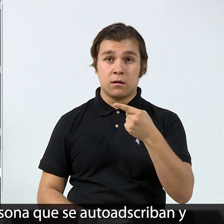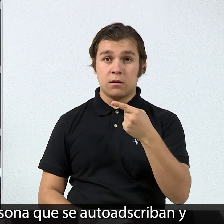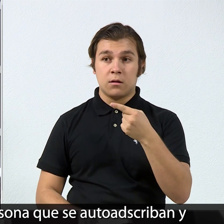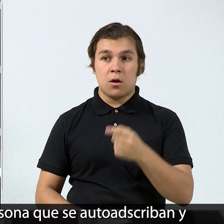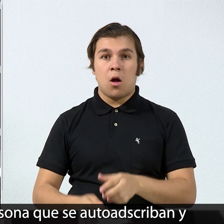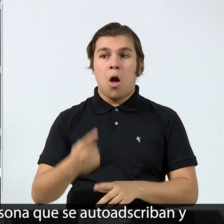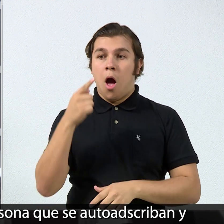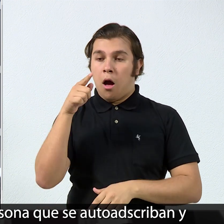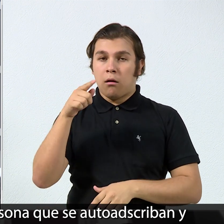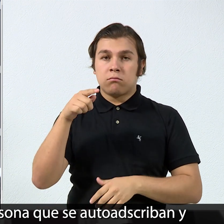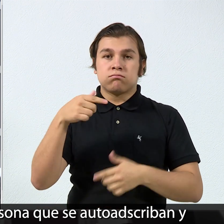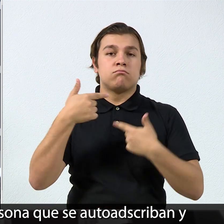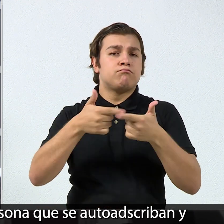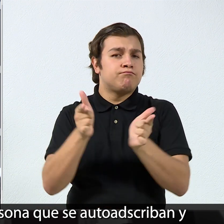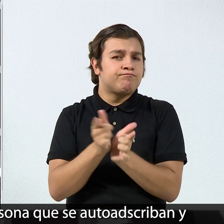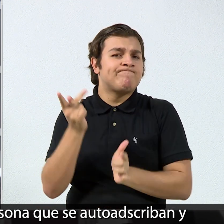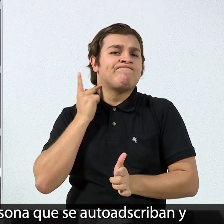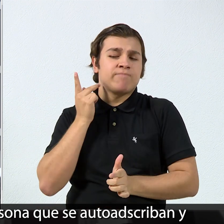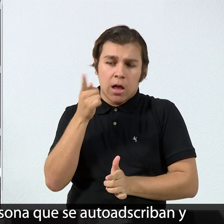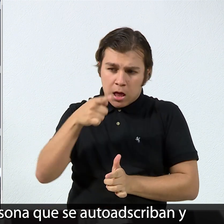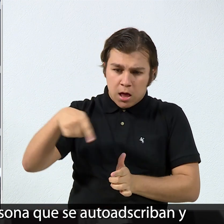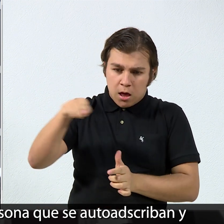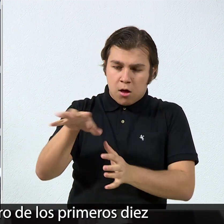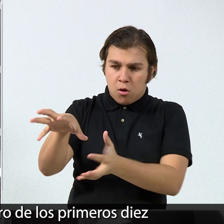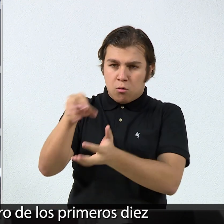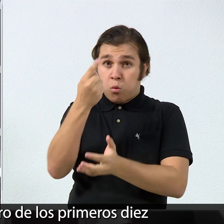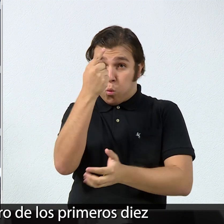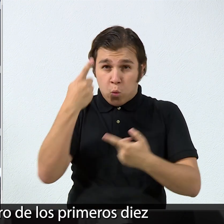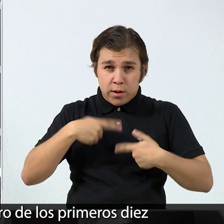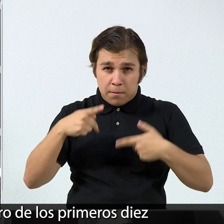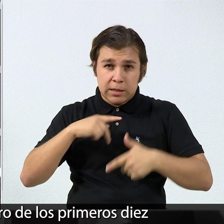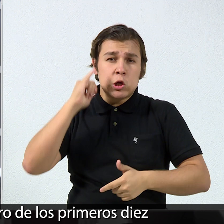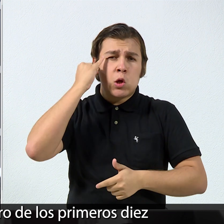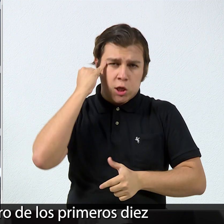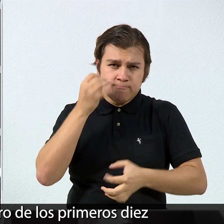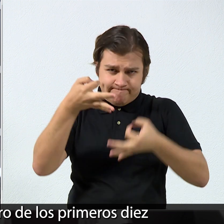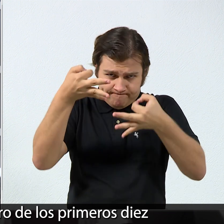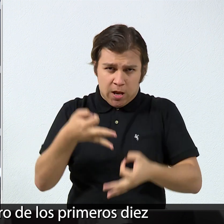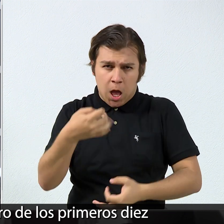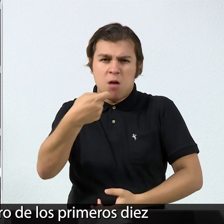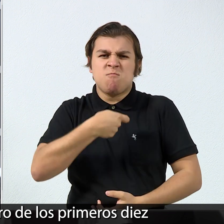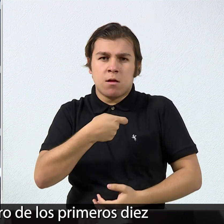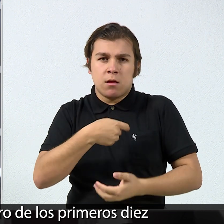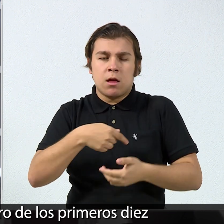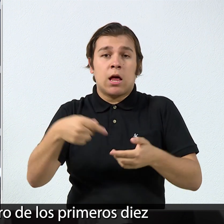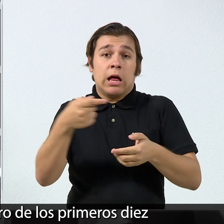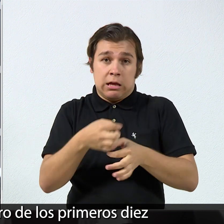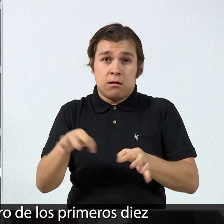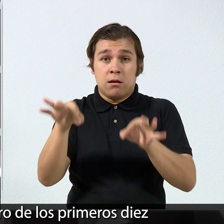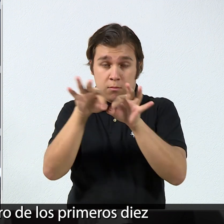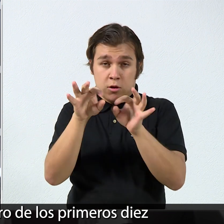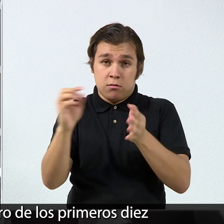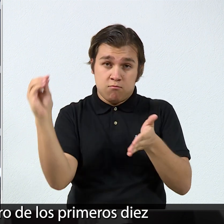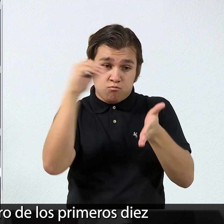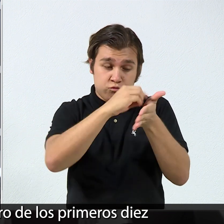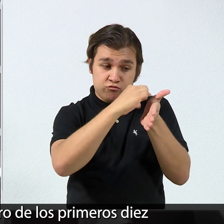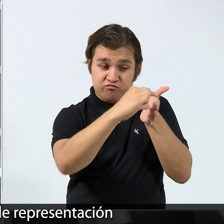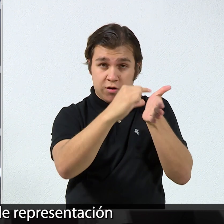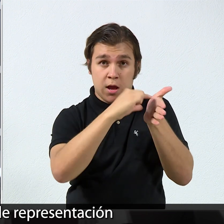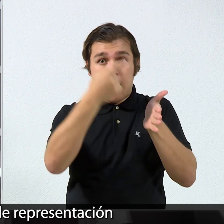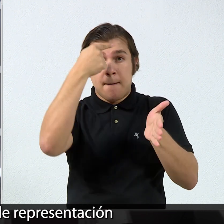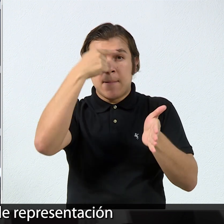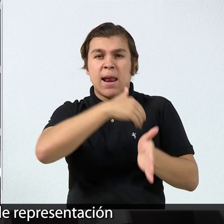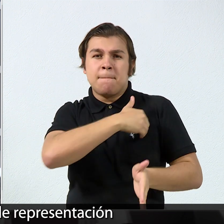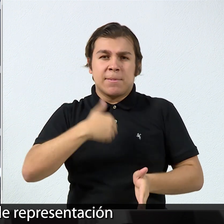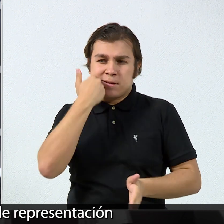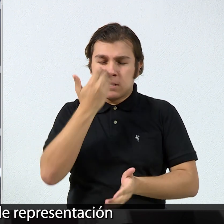al menos una persona que se autoadscriban y autorreconozcan como indígenas dentro de los primeros 10 lugares de la totalidad de postulaciones